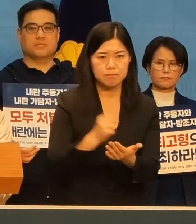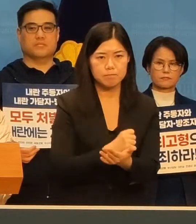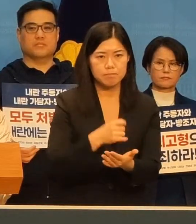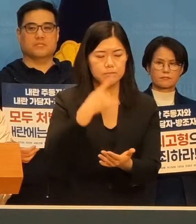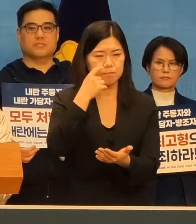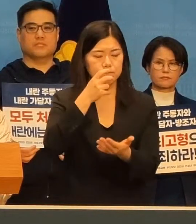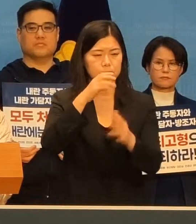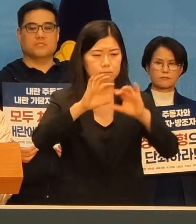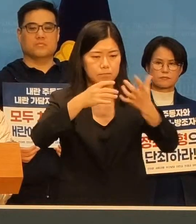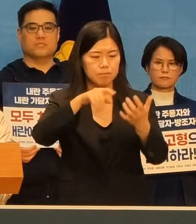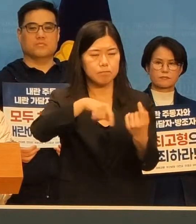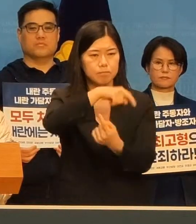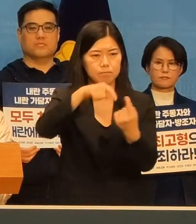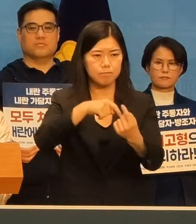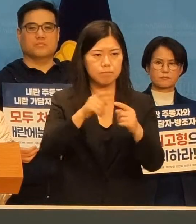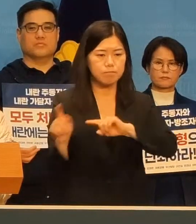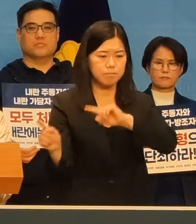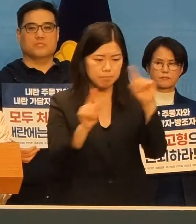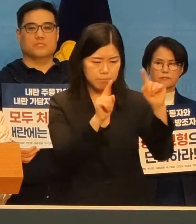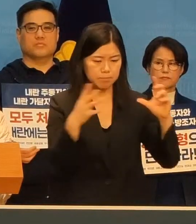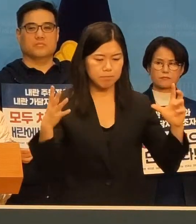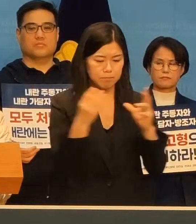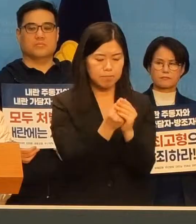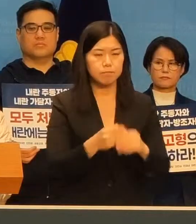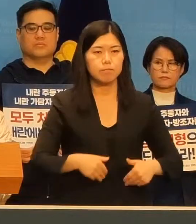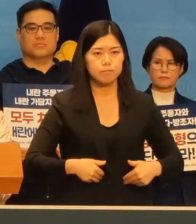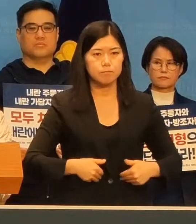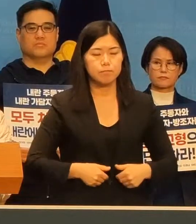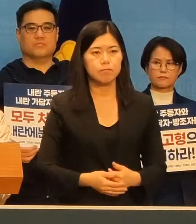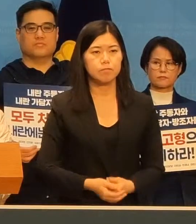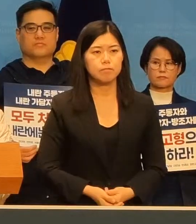헌정질서 회복의 시대적 사명을 완수해야 합니다.